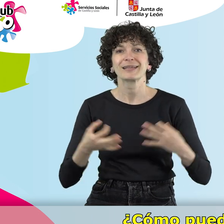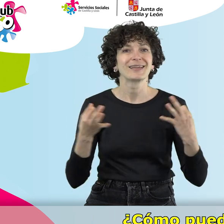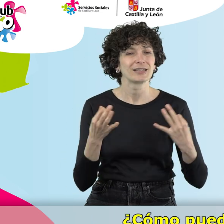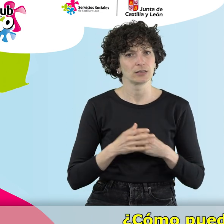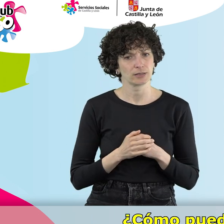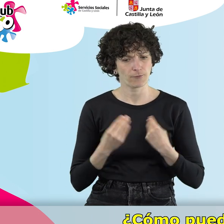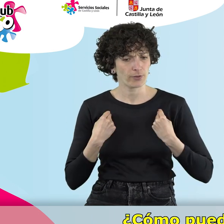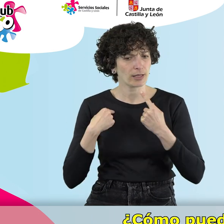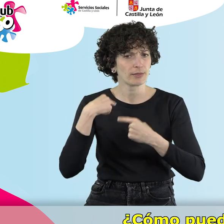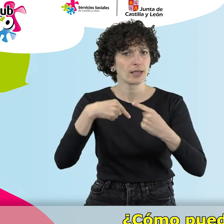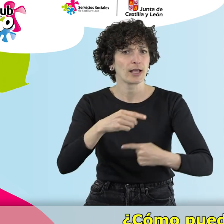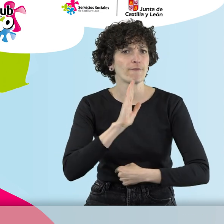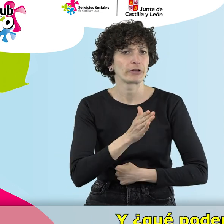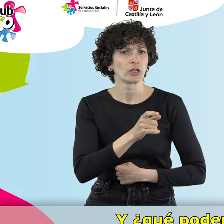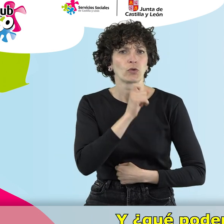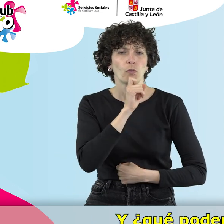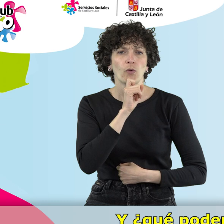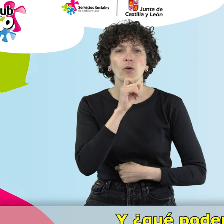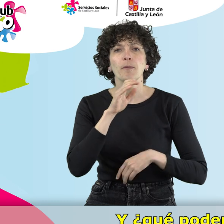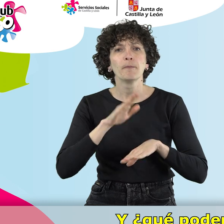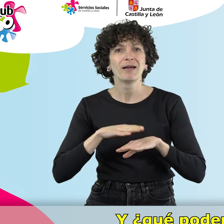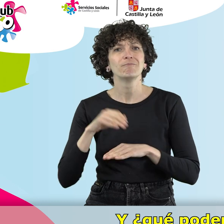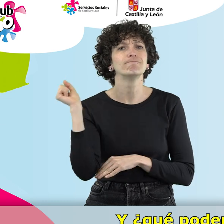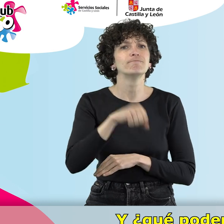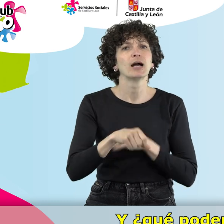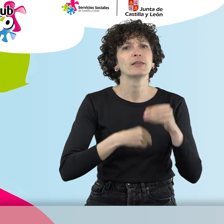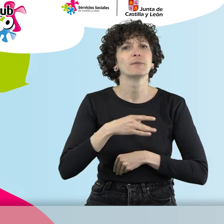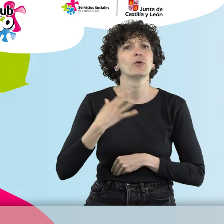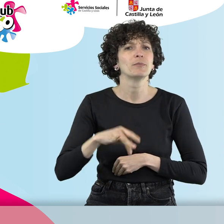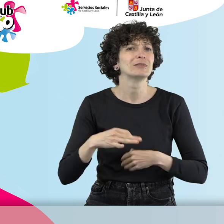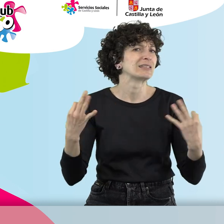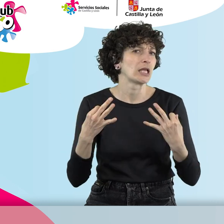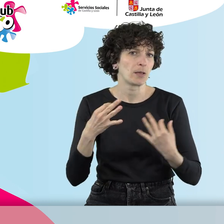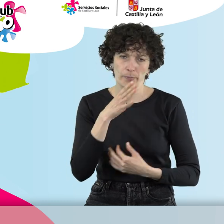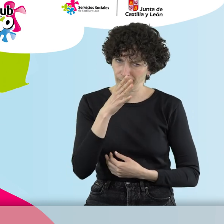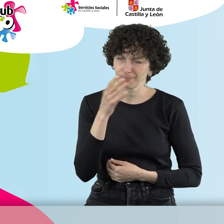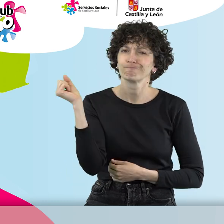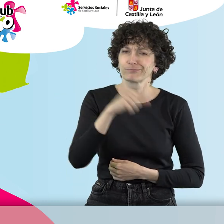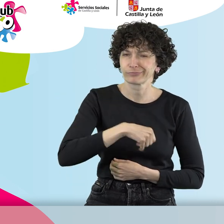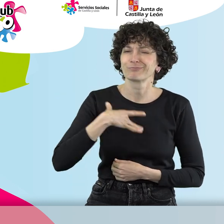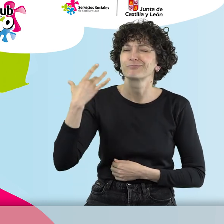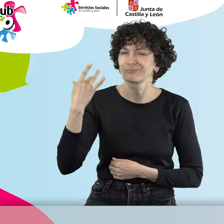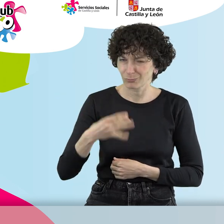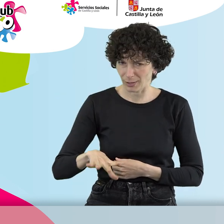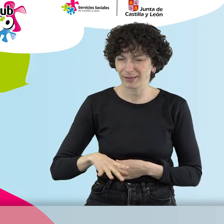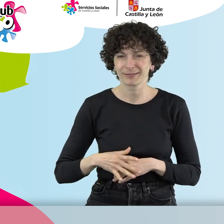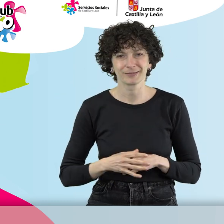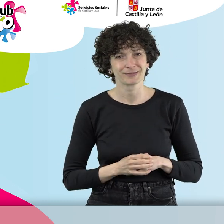puede afectar a nuestro día a día? ¿Y qué podemos hacer para superarlo? Porque de esto se puede salir.